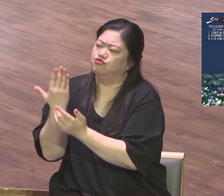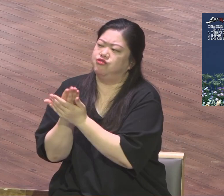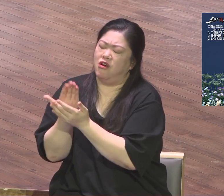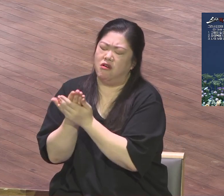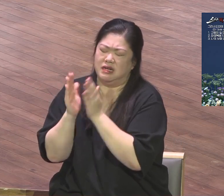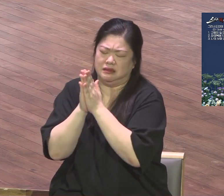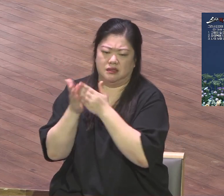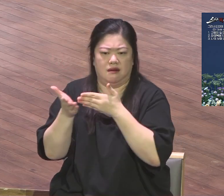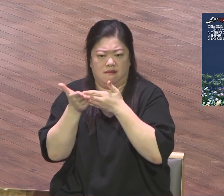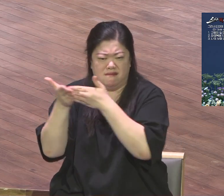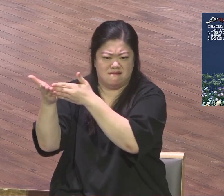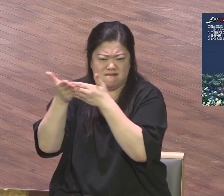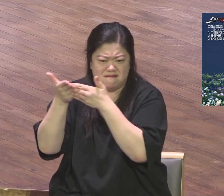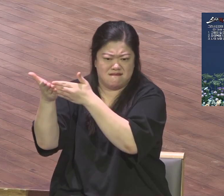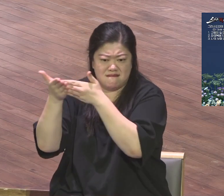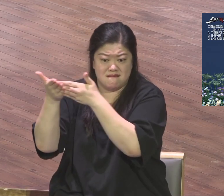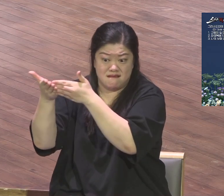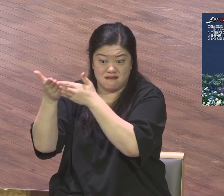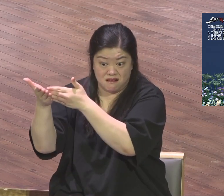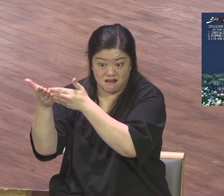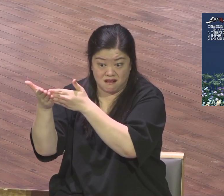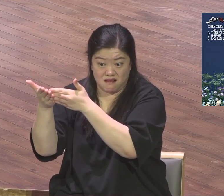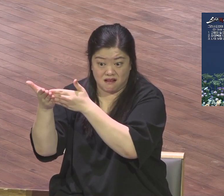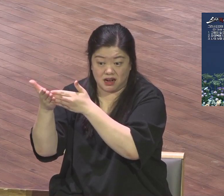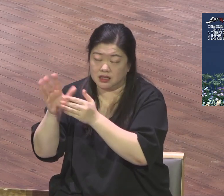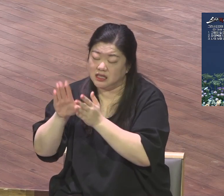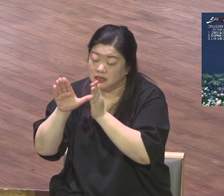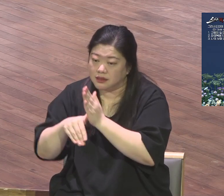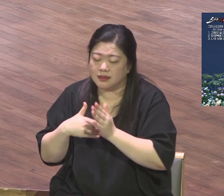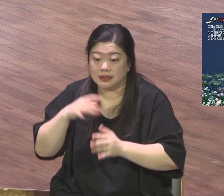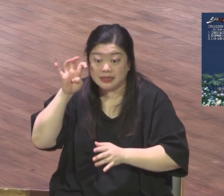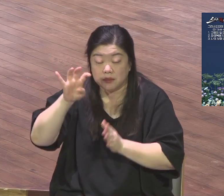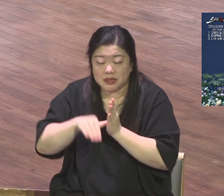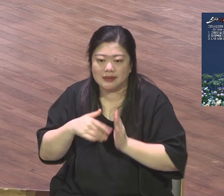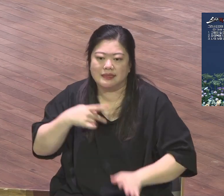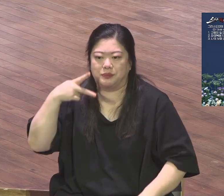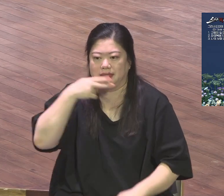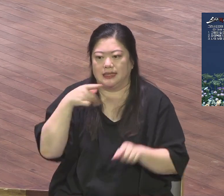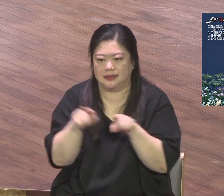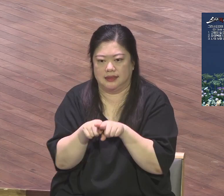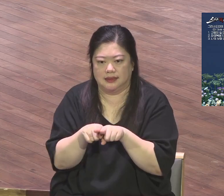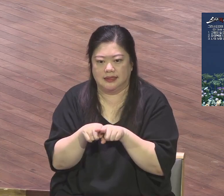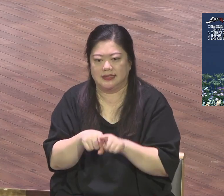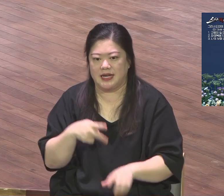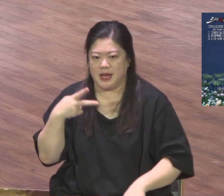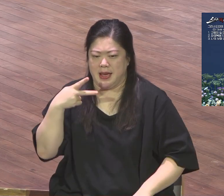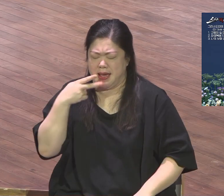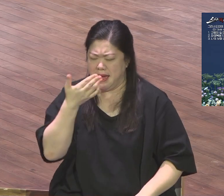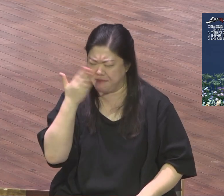무등산 제1기도원에 가서 그때 그 금식기도에 돌입을 한 거예요.